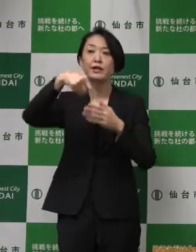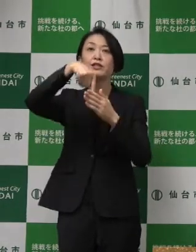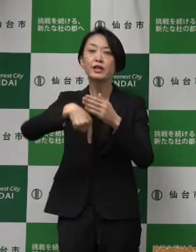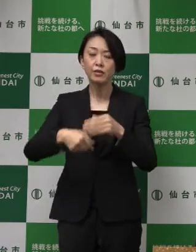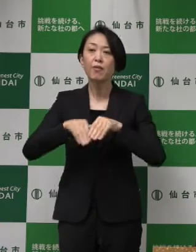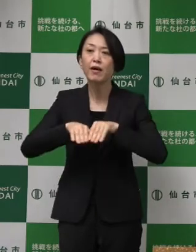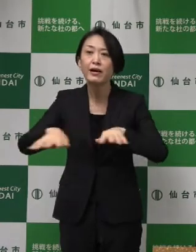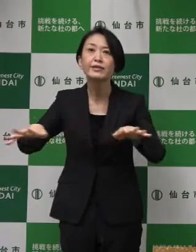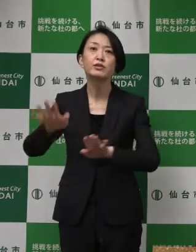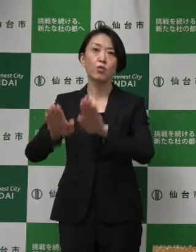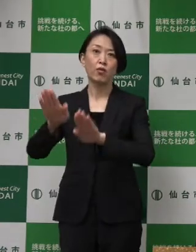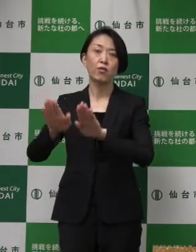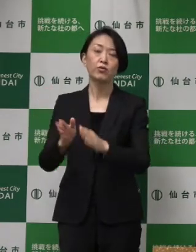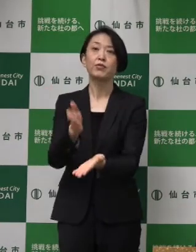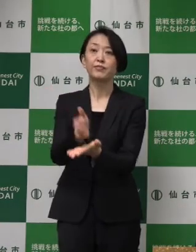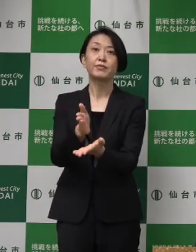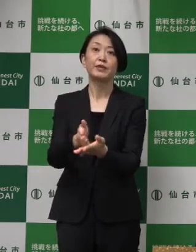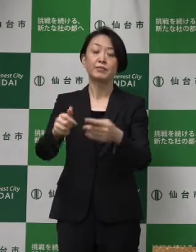て口頭で発表させていただきます。